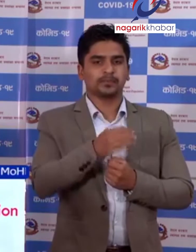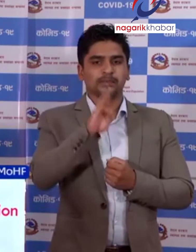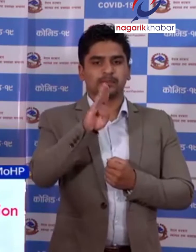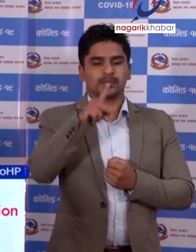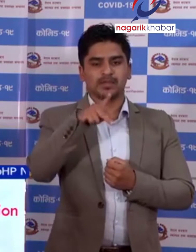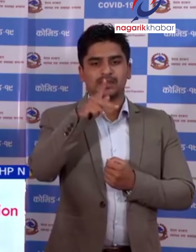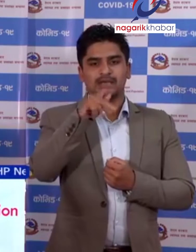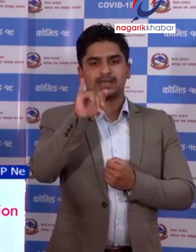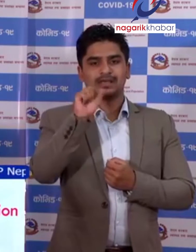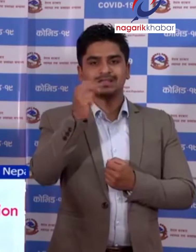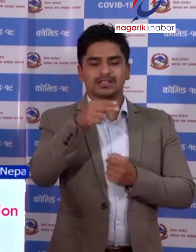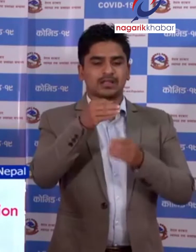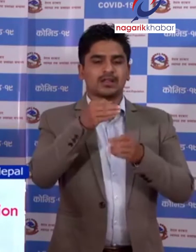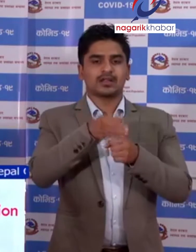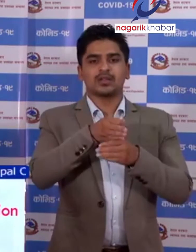बिपिकेएचएस